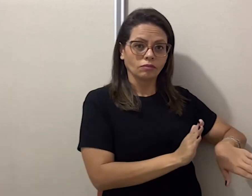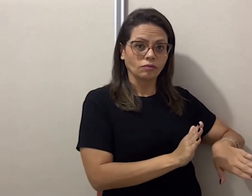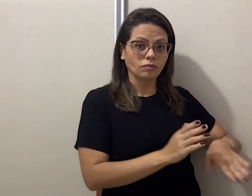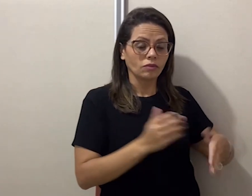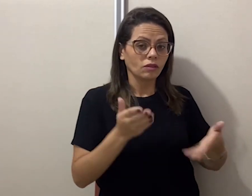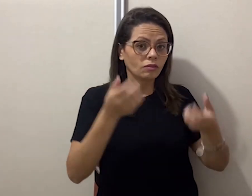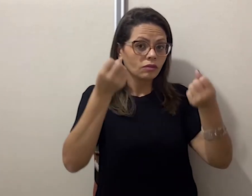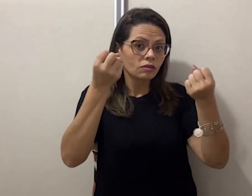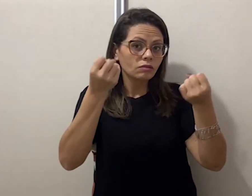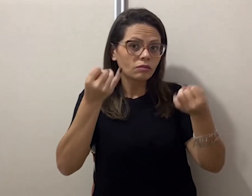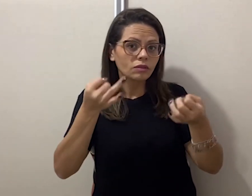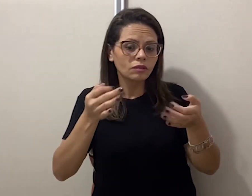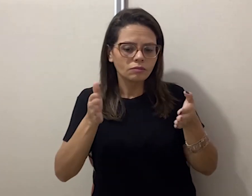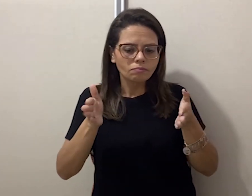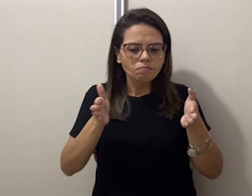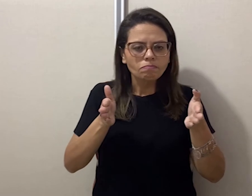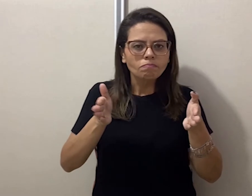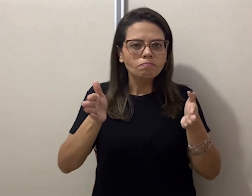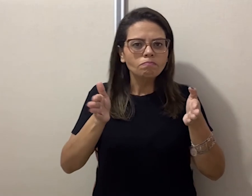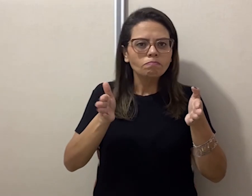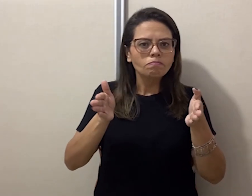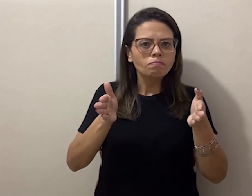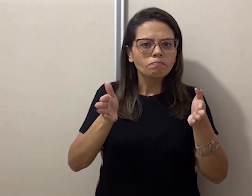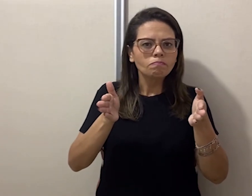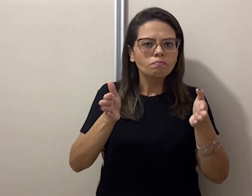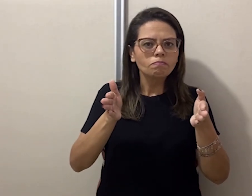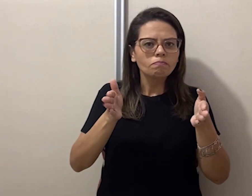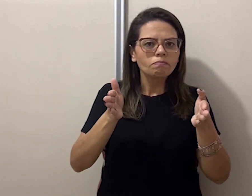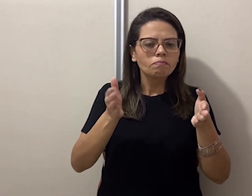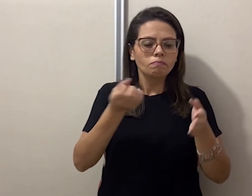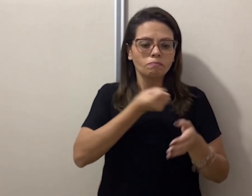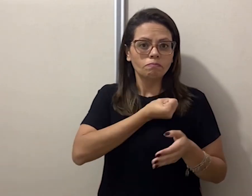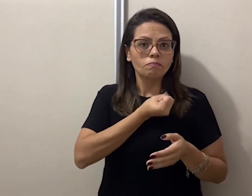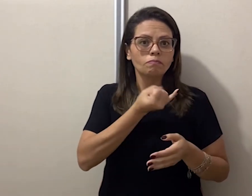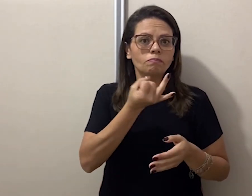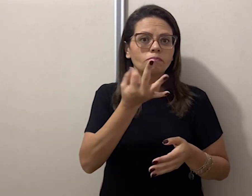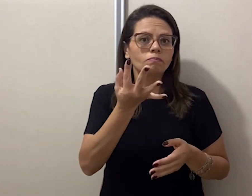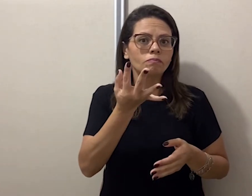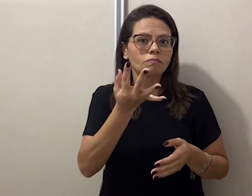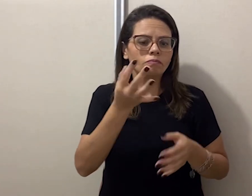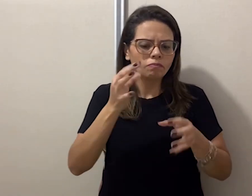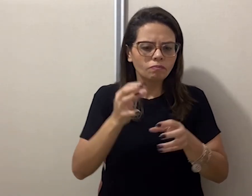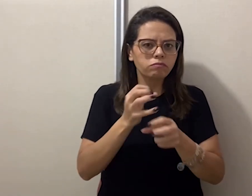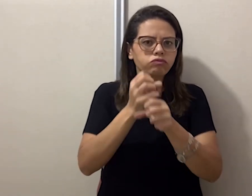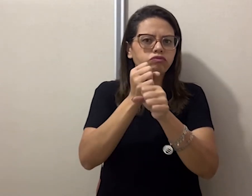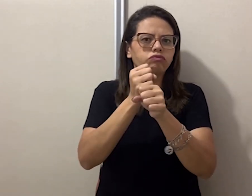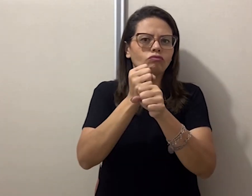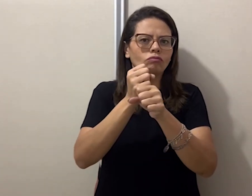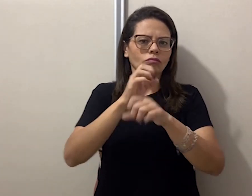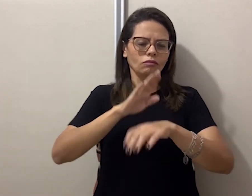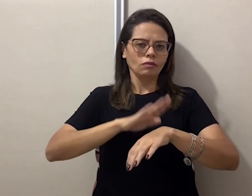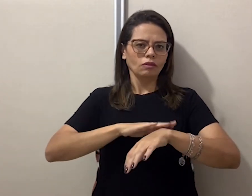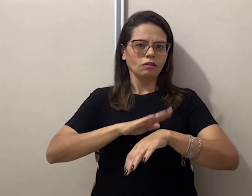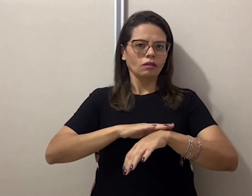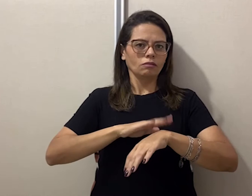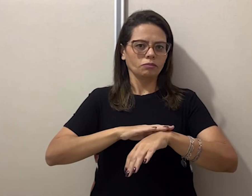é uma hora, 2 horas. Eu estou explicando um período de tempo, uma quantidade de tempo,